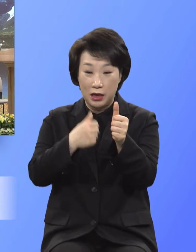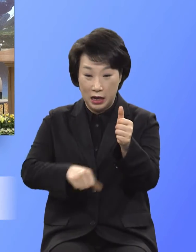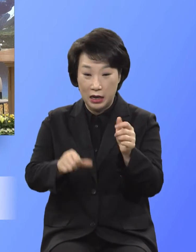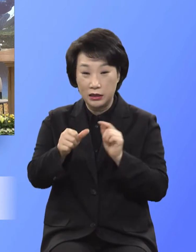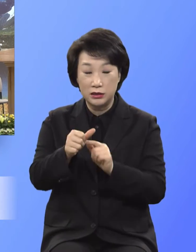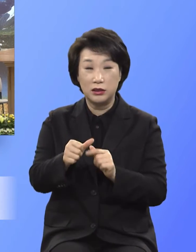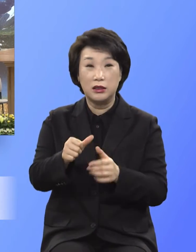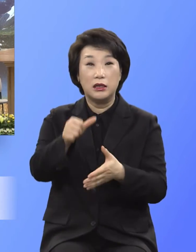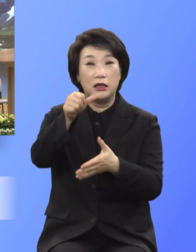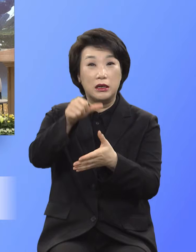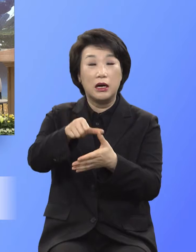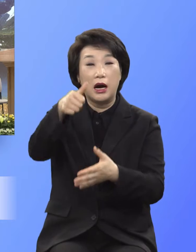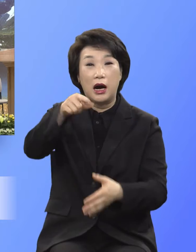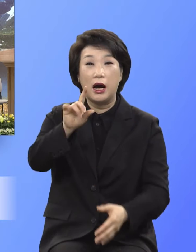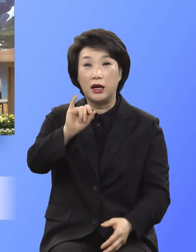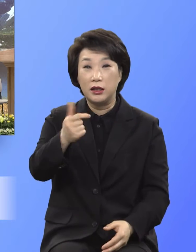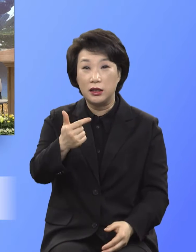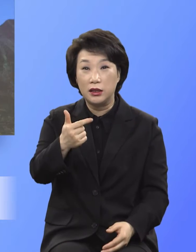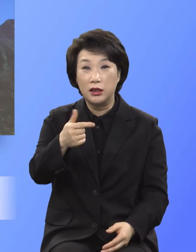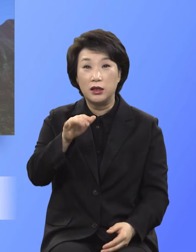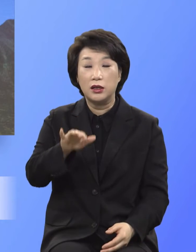돌로 쳐서 죽였어요.